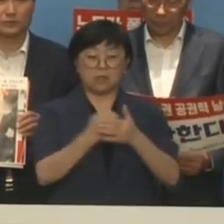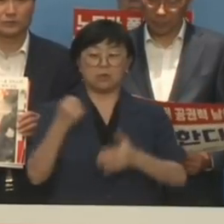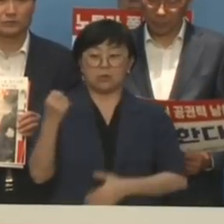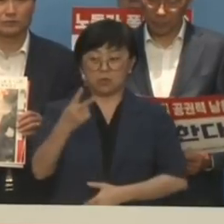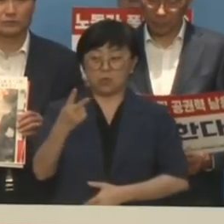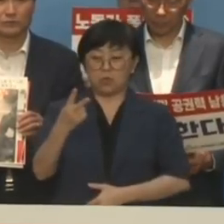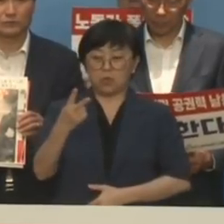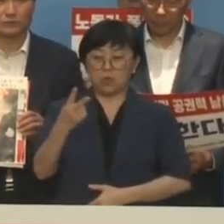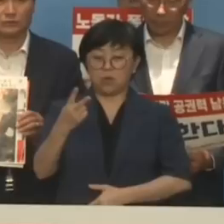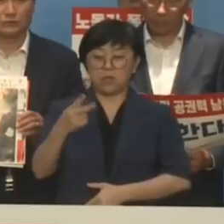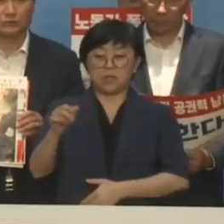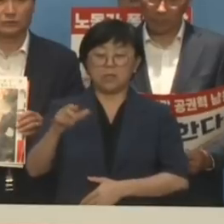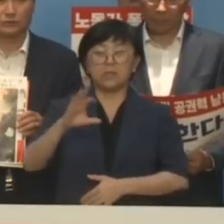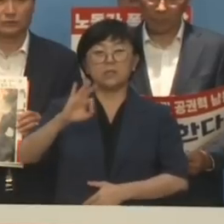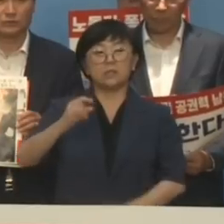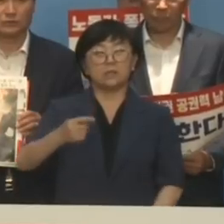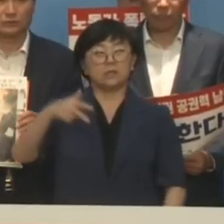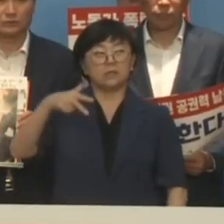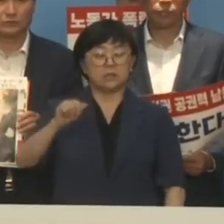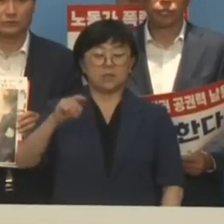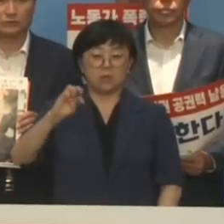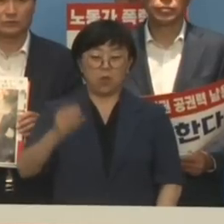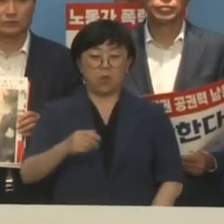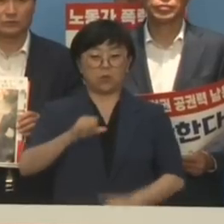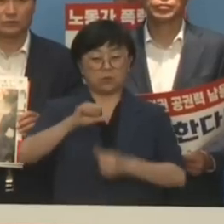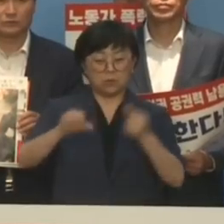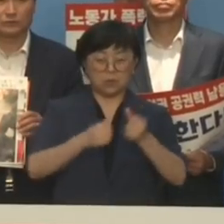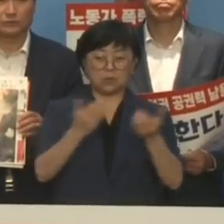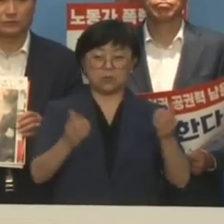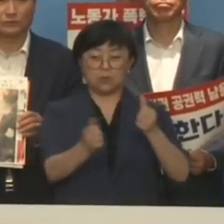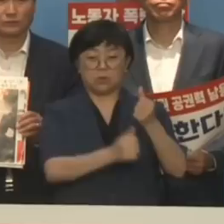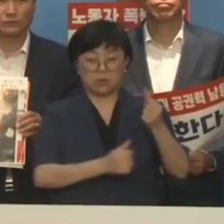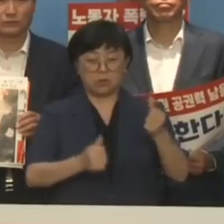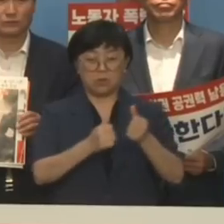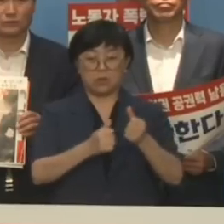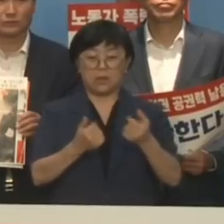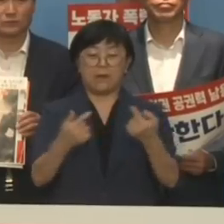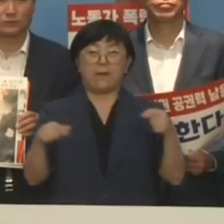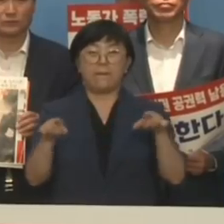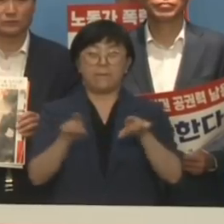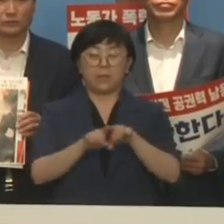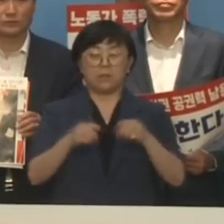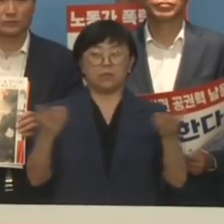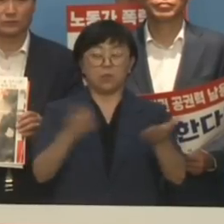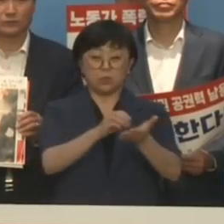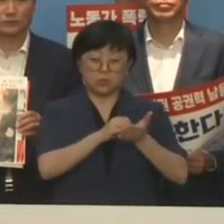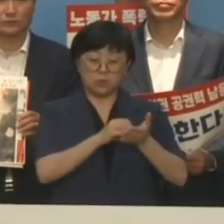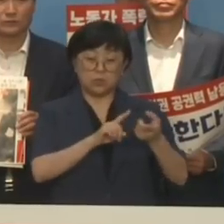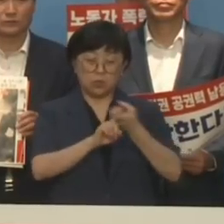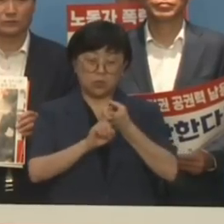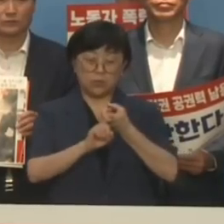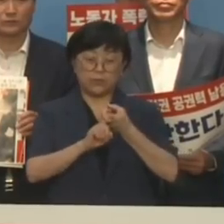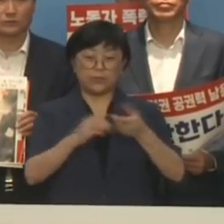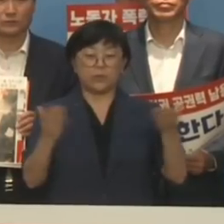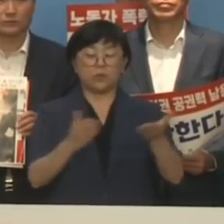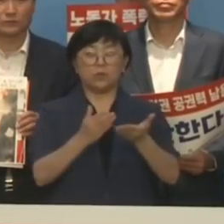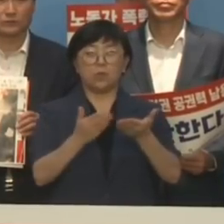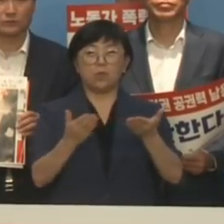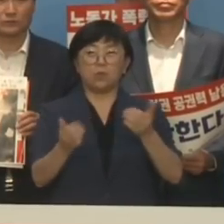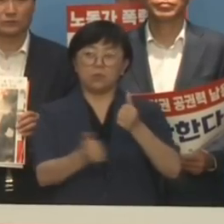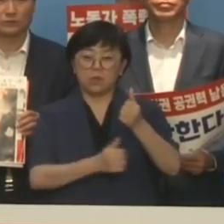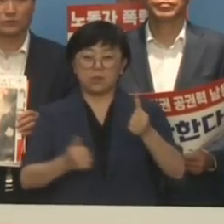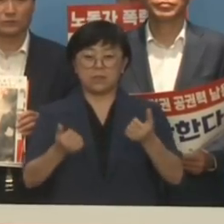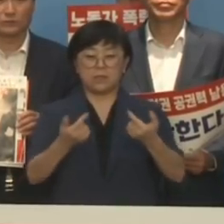또 우리 의원님들 을지로위원회 환노위 그리고 우리 더불어민주당 의원님들과 한국노총에서 그리고